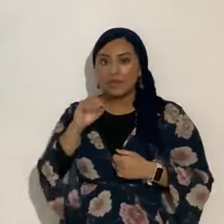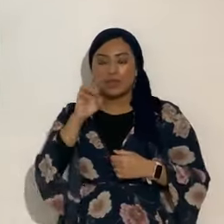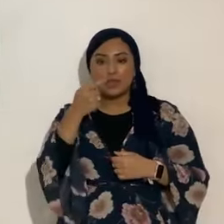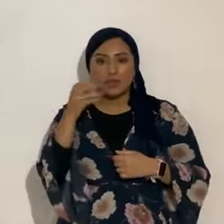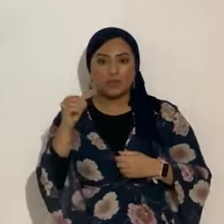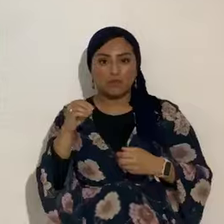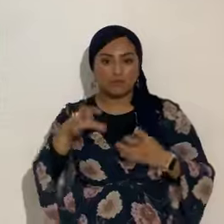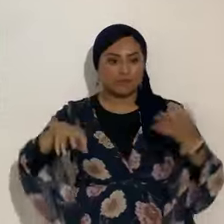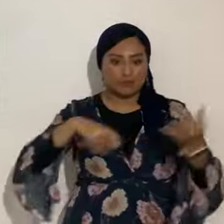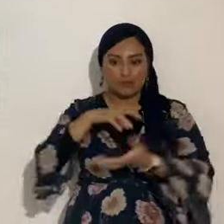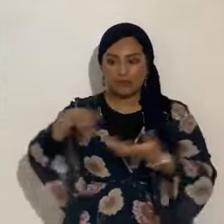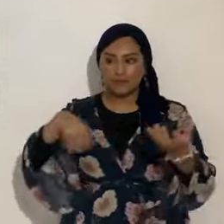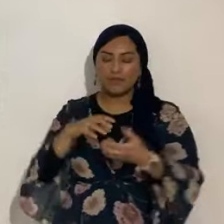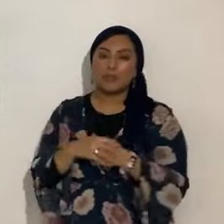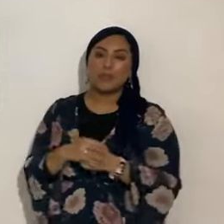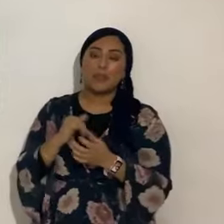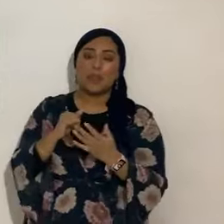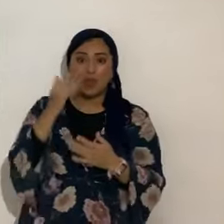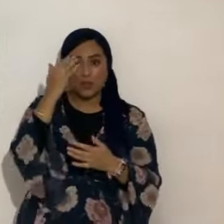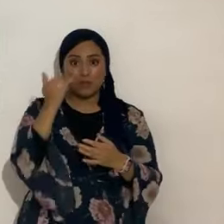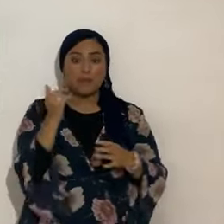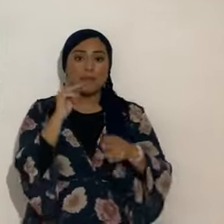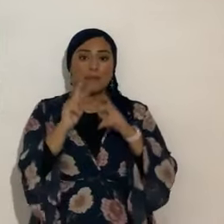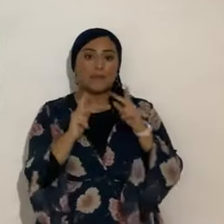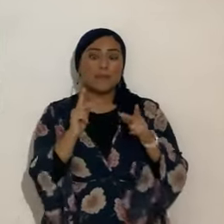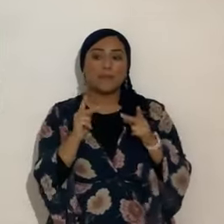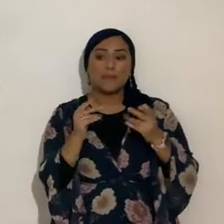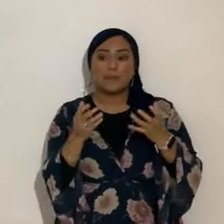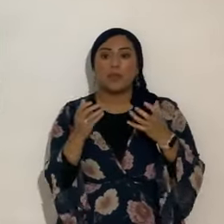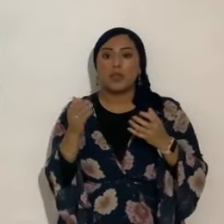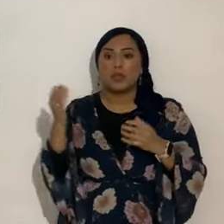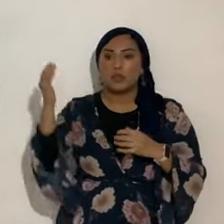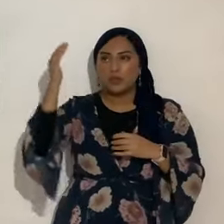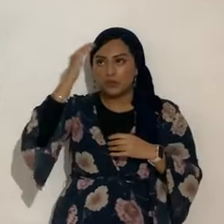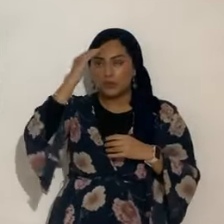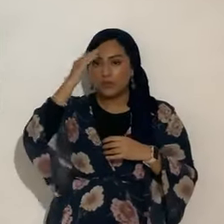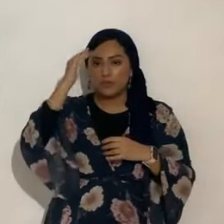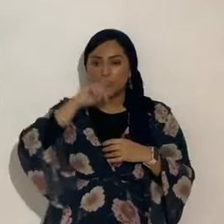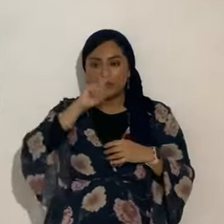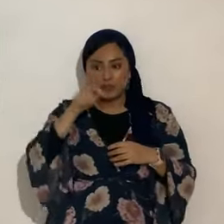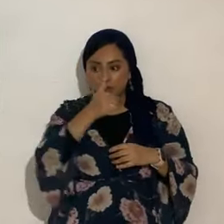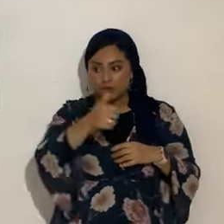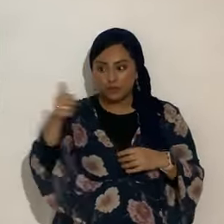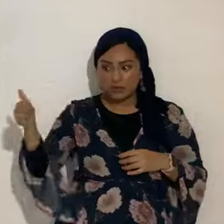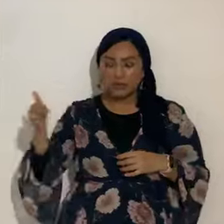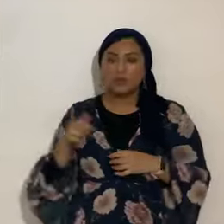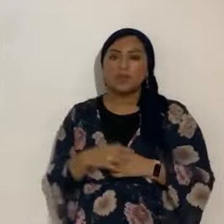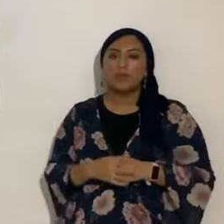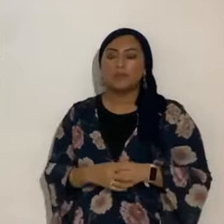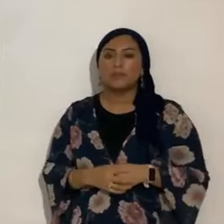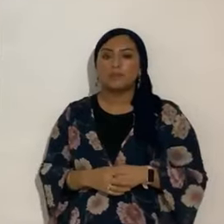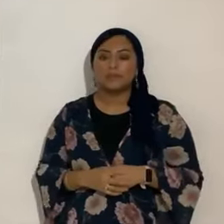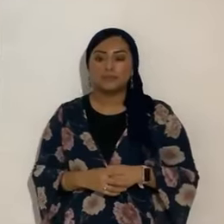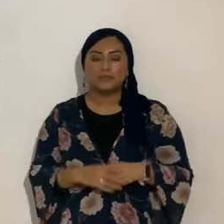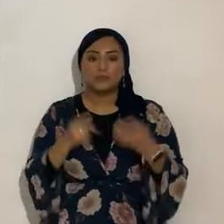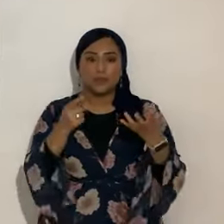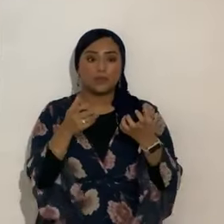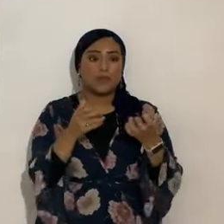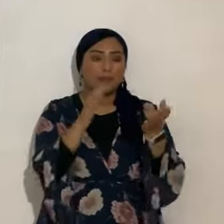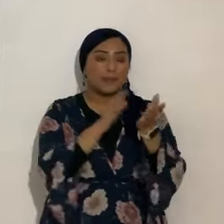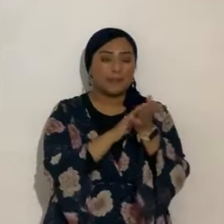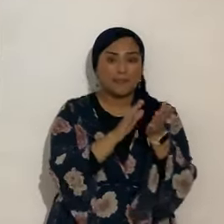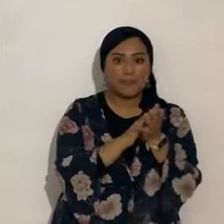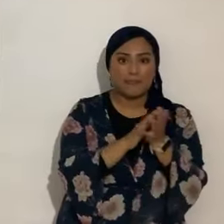da. Entonces por eso las personas quieren ser reconocidas. Pregúntate si tú quieres ser reconocido,